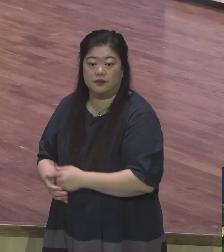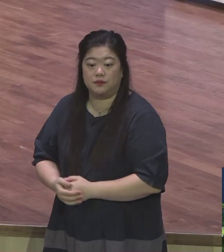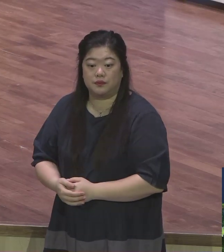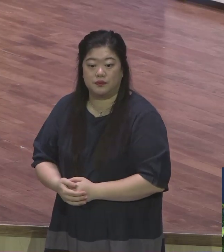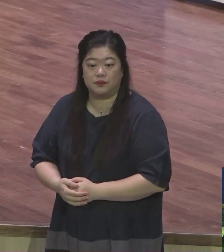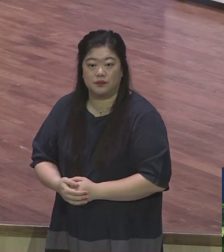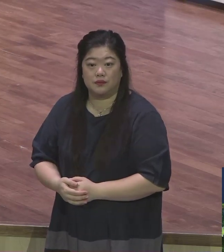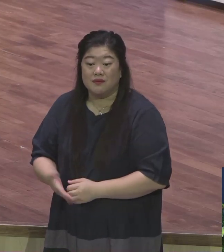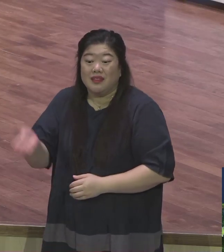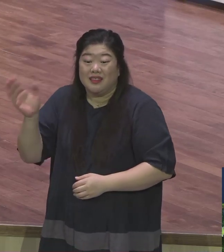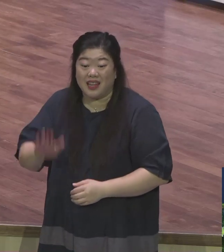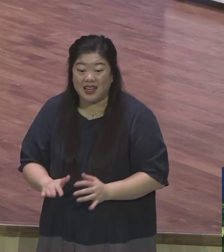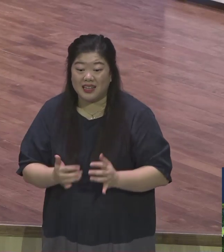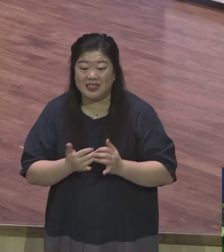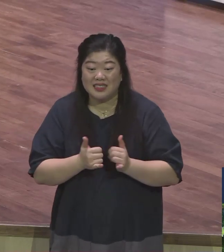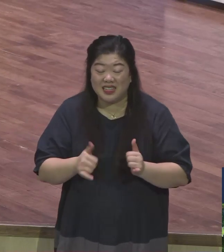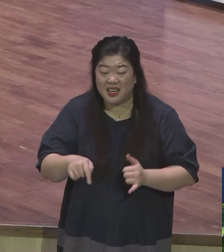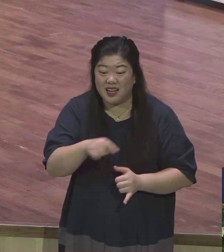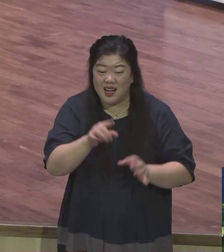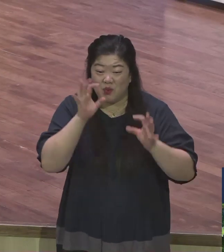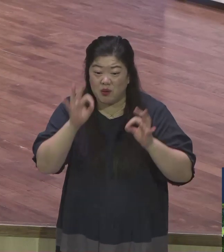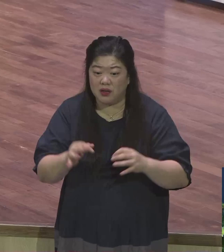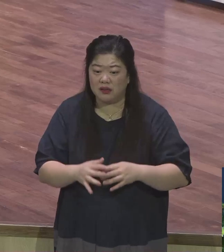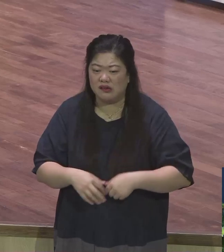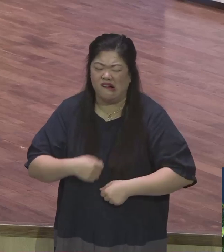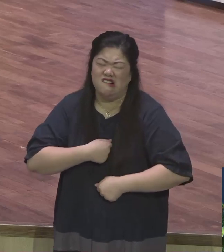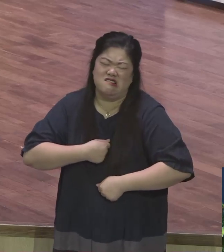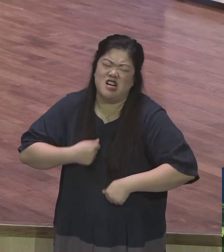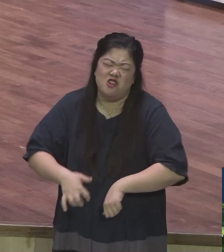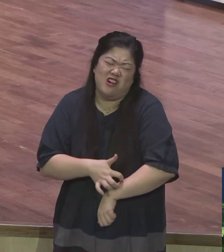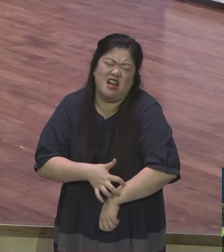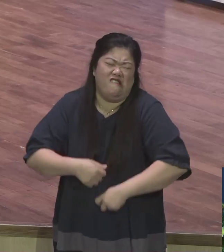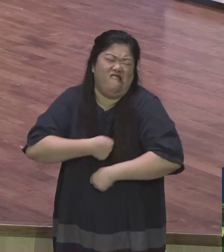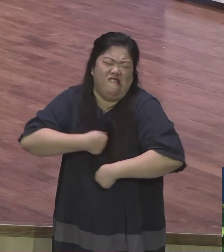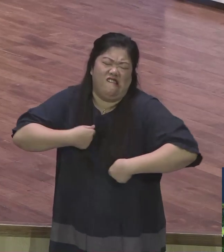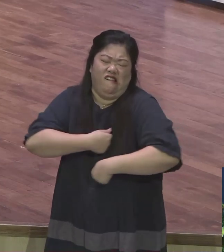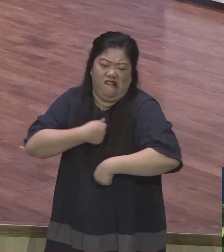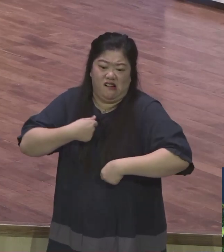한 이 옷을 벗으려고 그래. 자꾸 벗으려고 그래 성도들이.